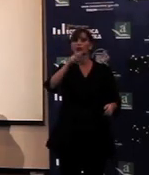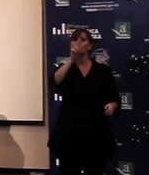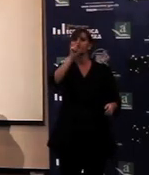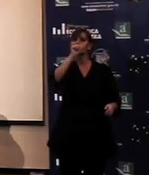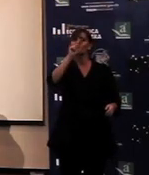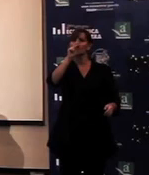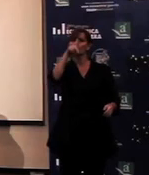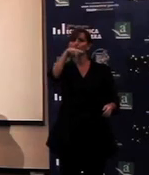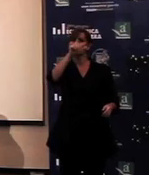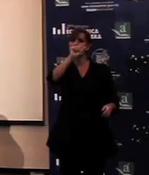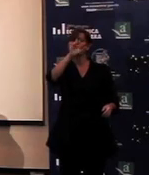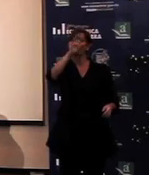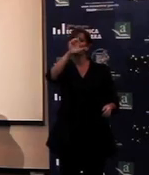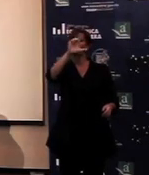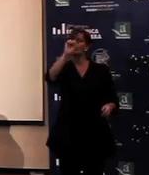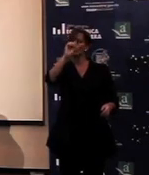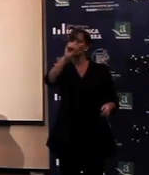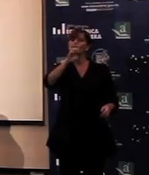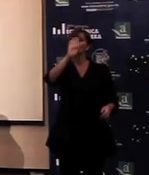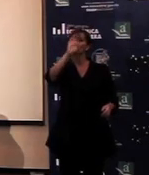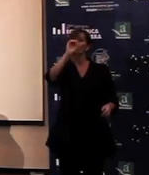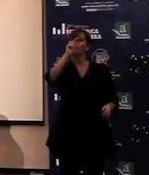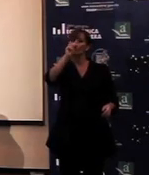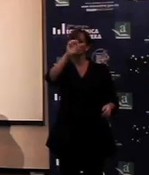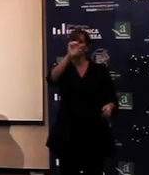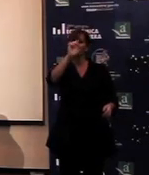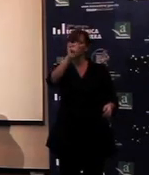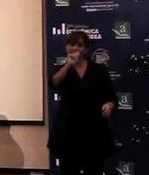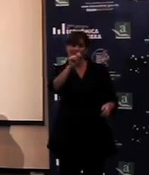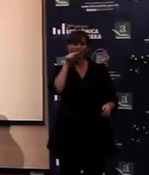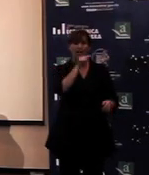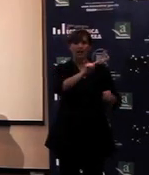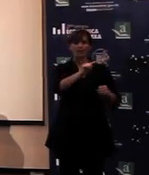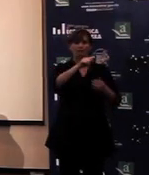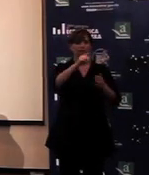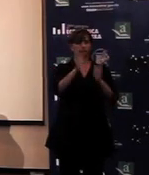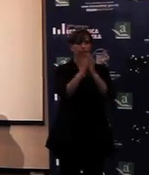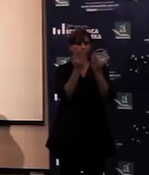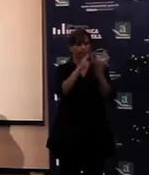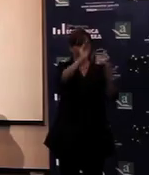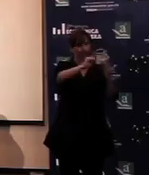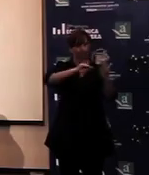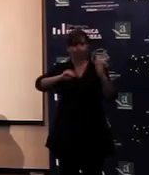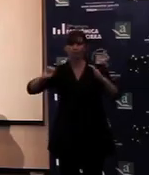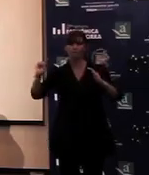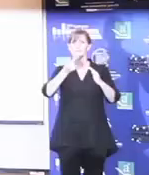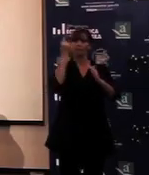docentes de lengua de señas, que creó el primer libro de educación en lengua de señas.